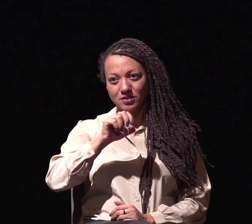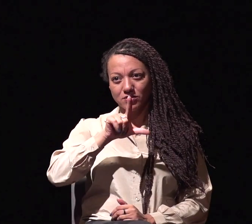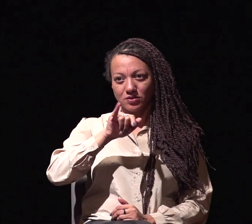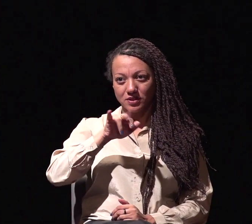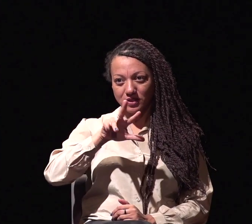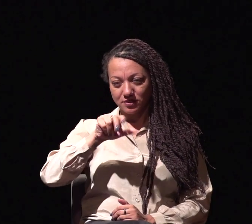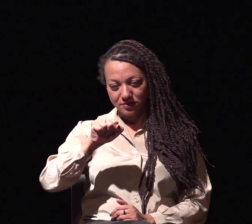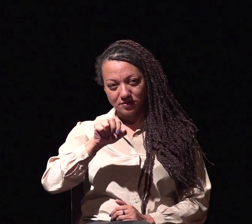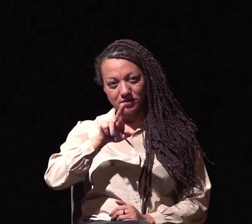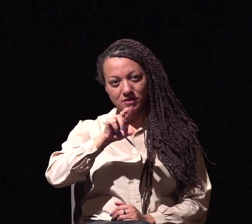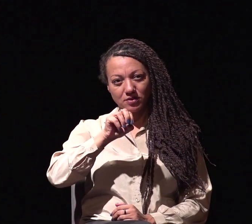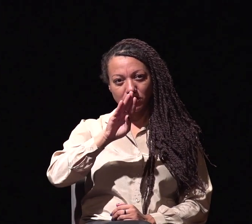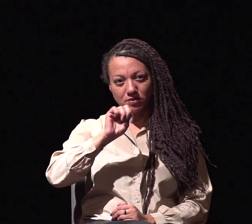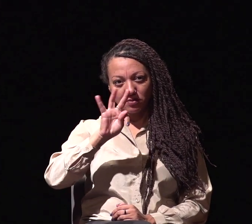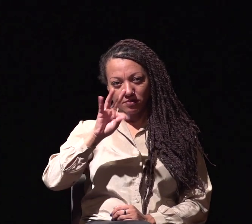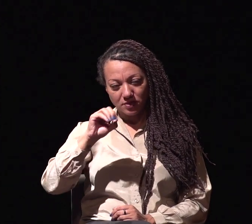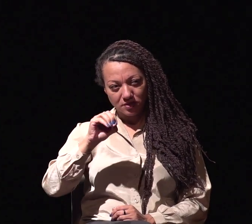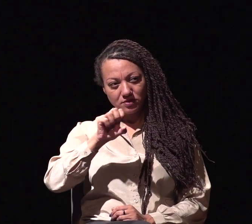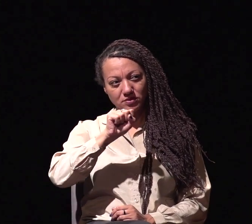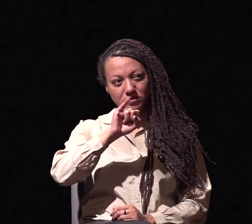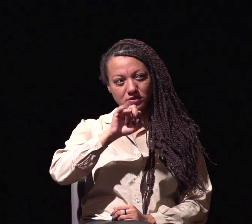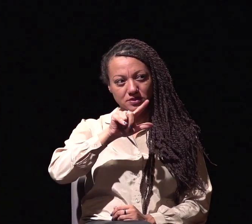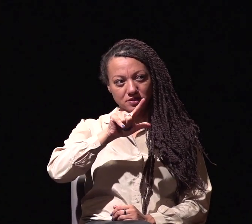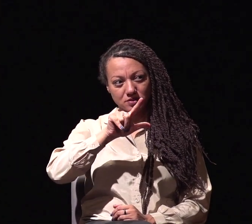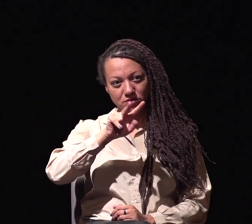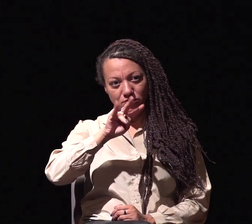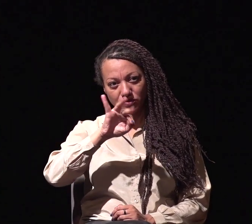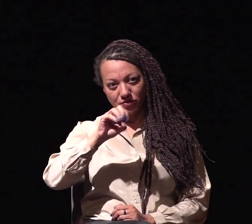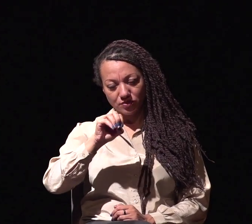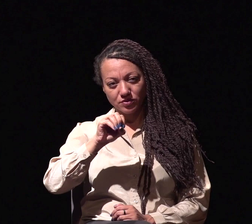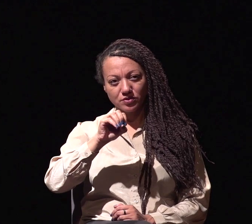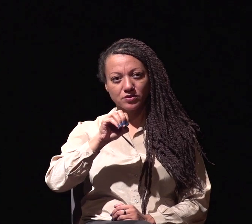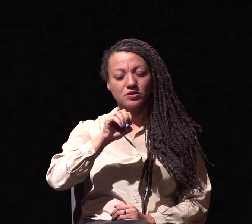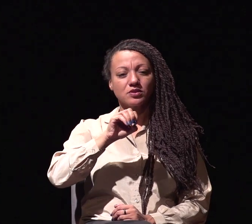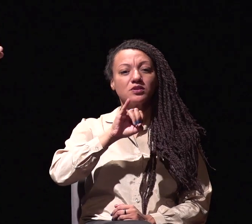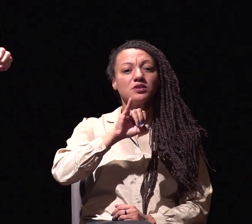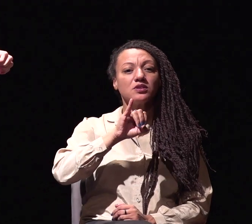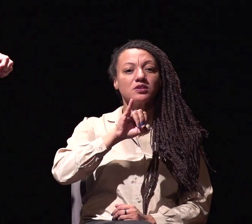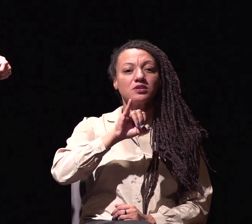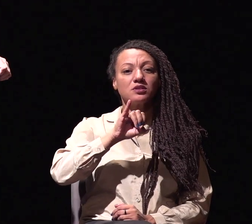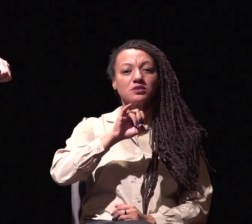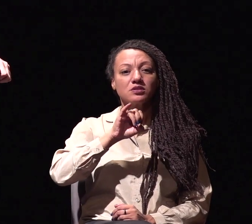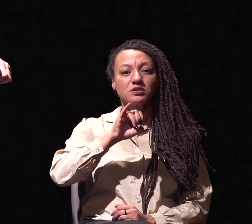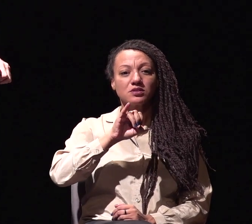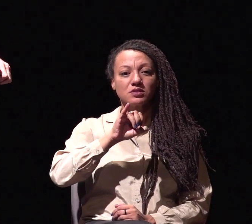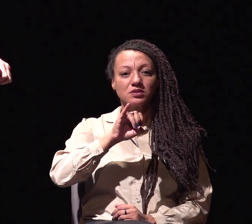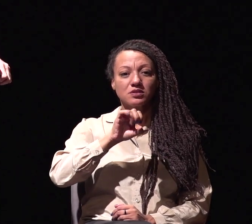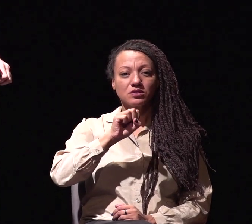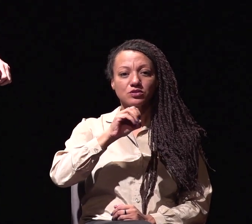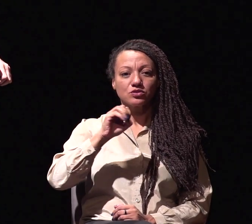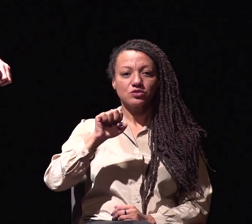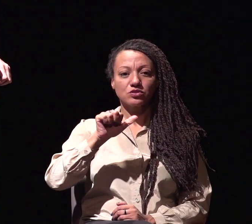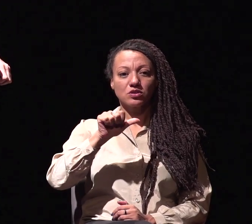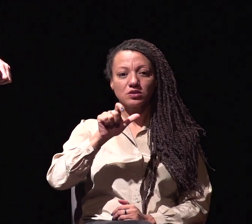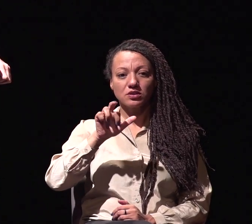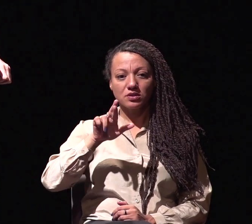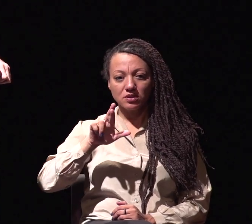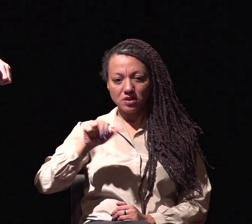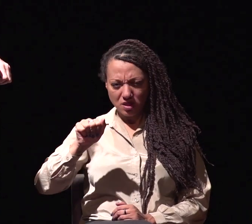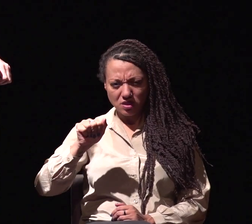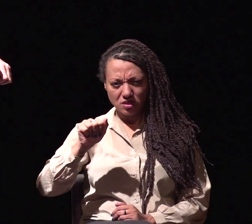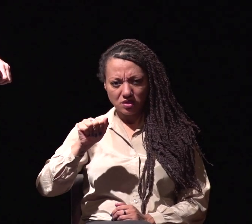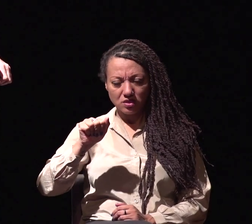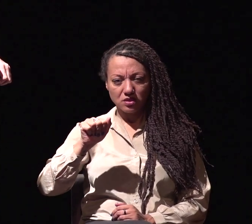Oliveira, Roberto Rochlitz, Silvio Oxman e Zoiler de Lima. Aproveito também para lembrar que semana que vem,